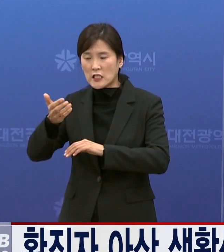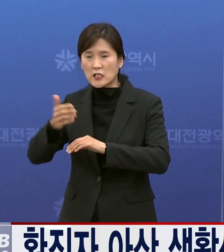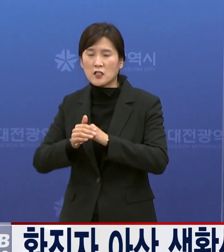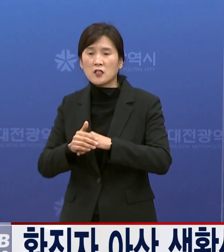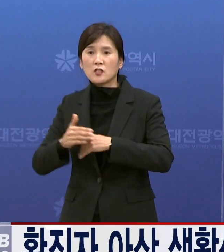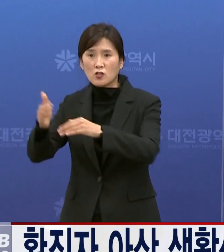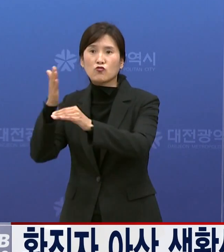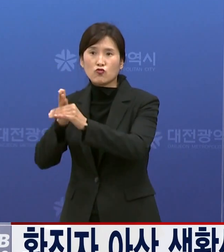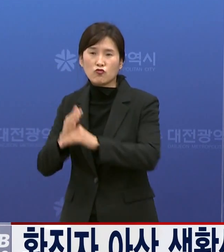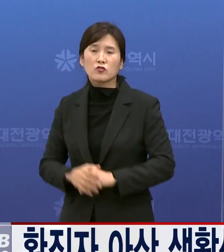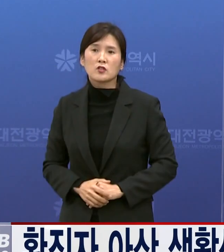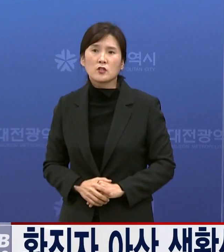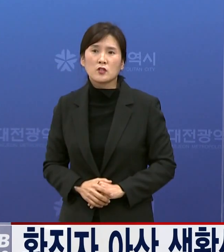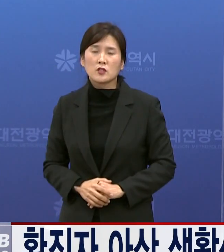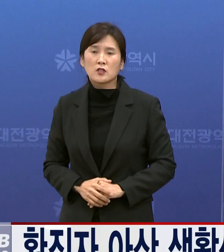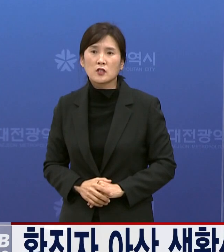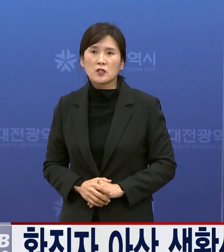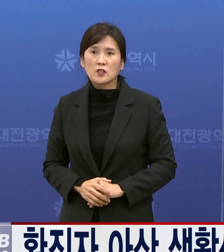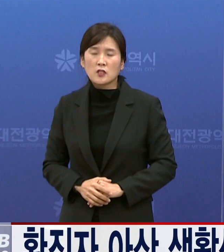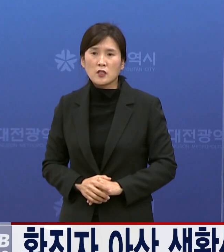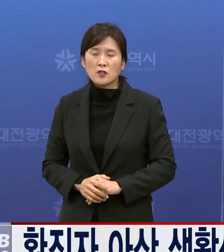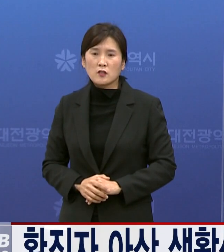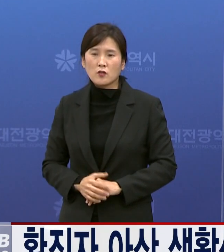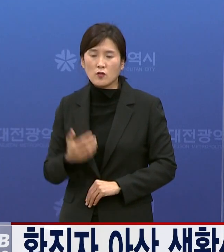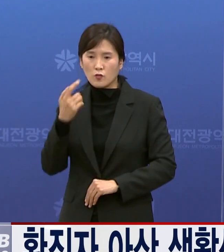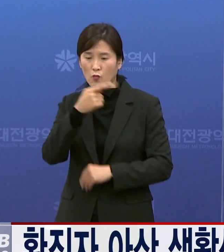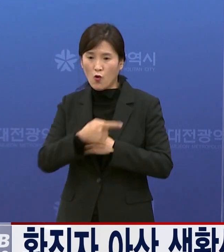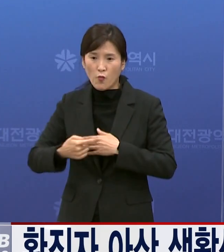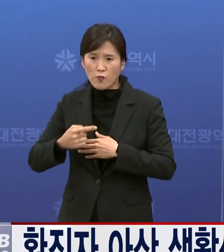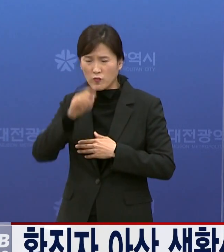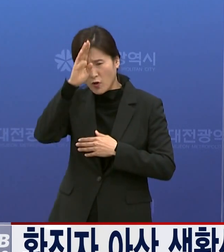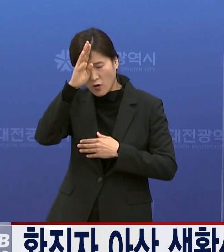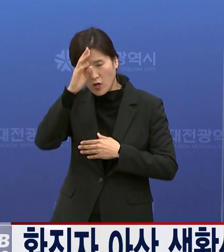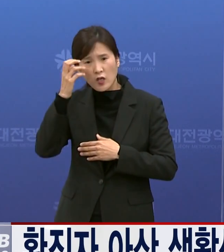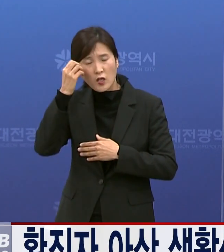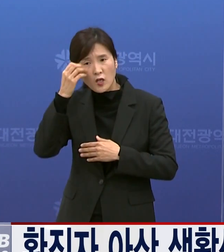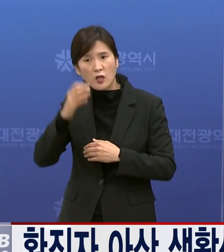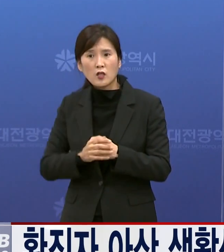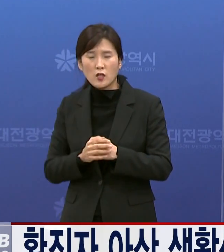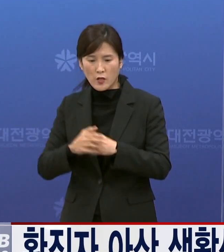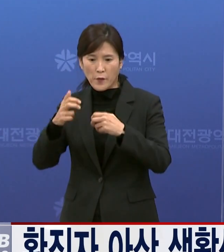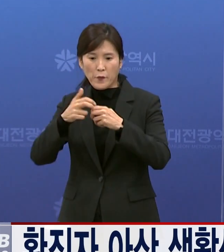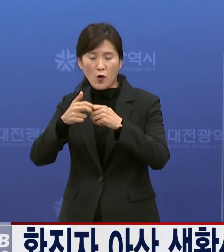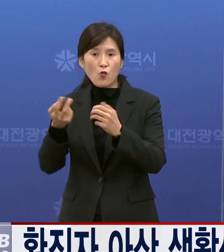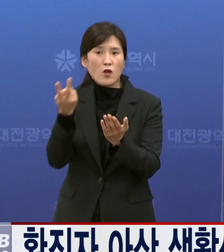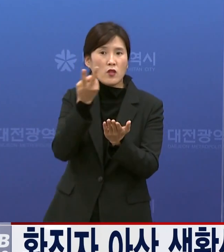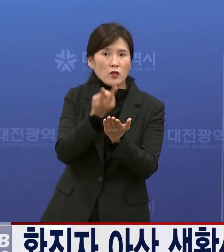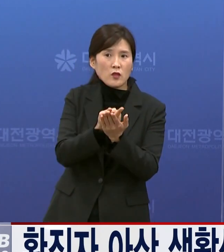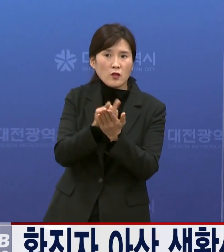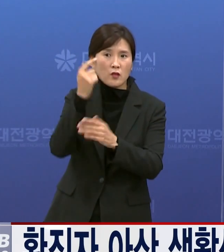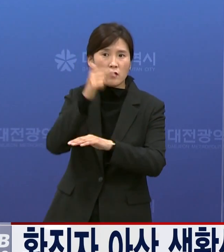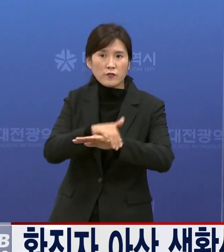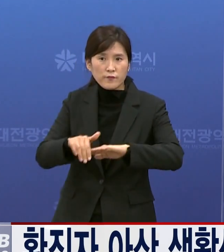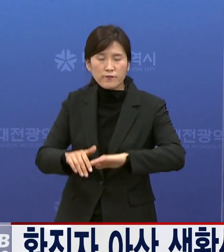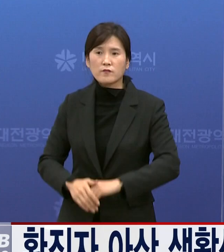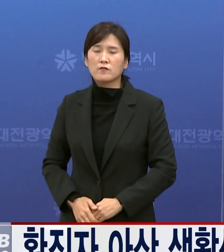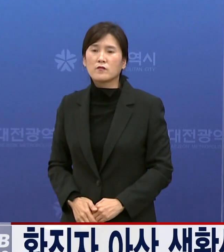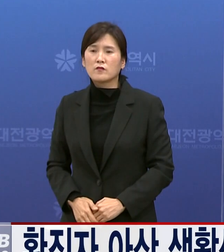시작됐습니다. 증상이 있는 확진자는 지역 내 감염병 전담병원으로 입원시킬 예정입니다.